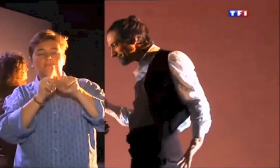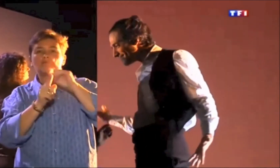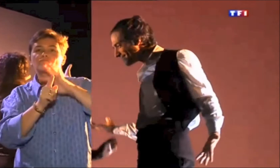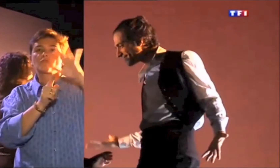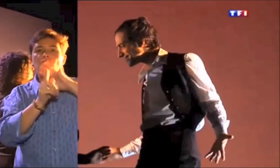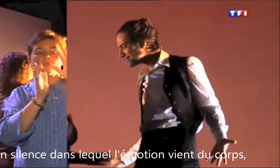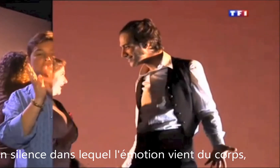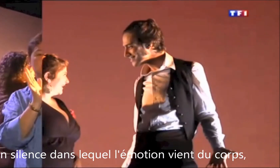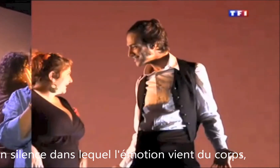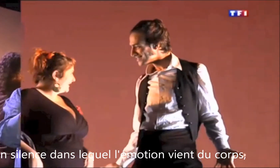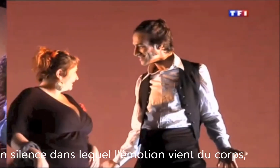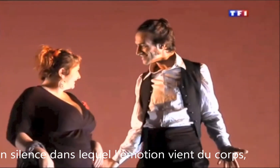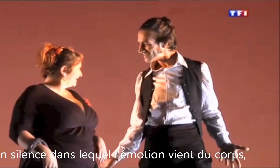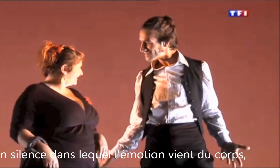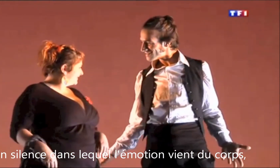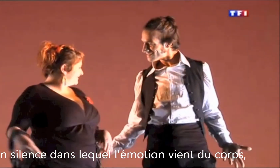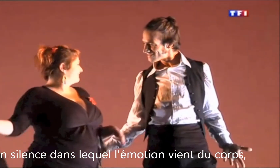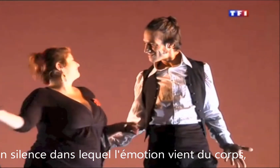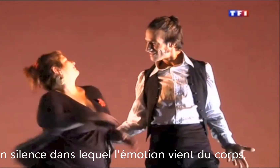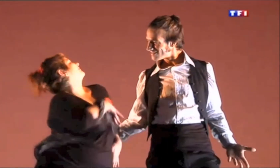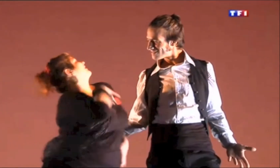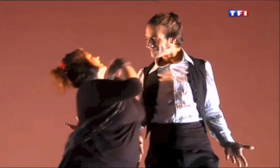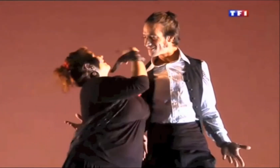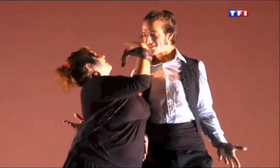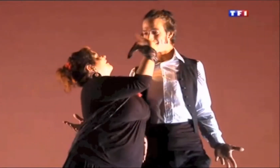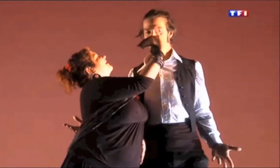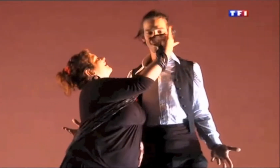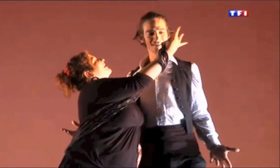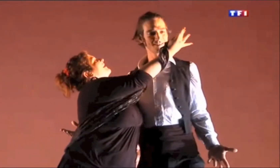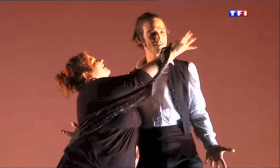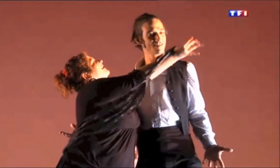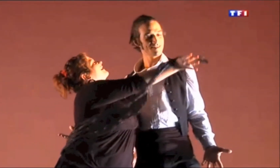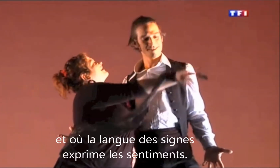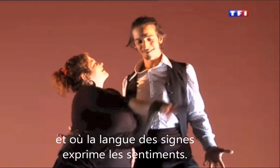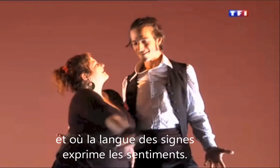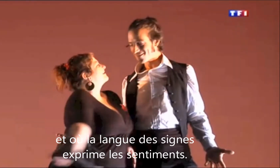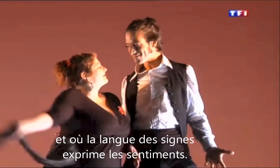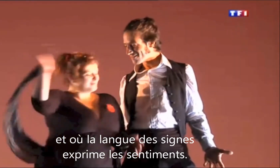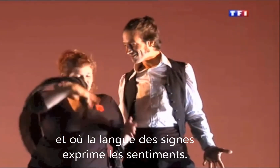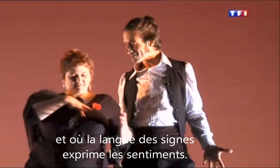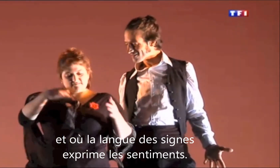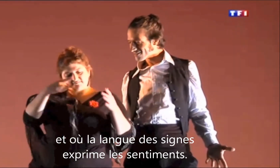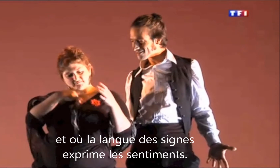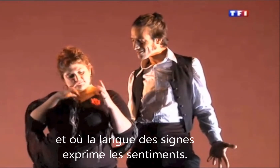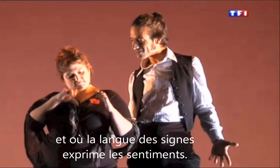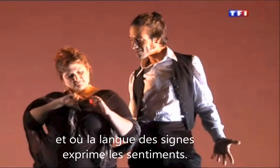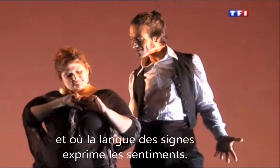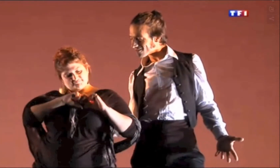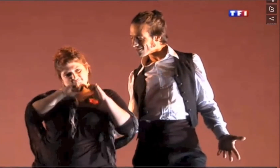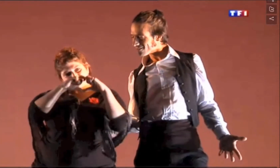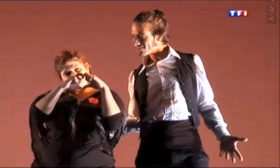Un silence dans lequel l'émotion vient du corps et où la langue des signes exprime les sentiments.